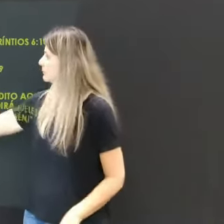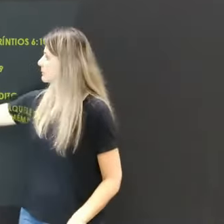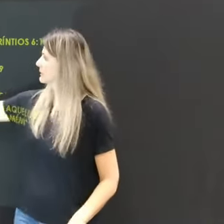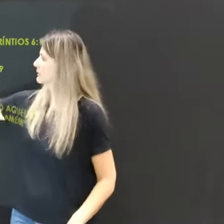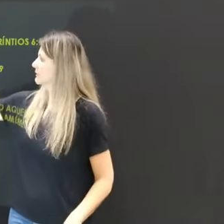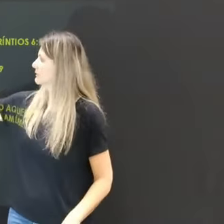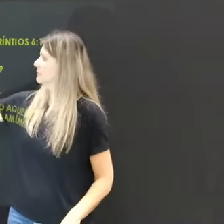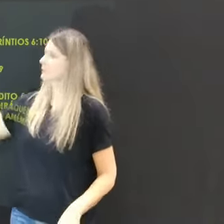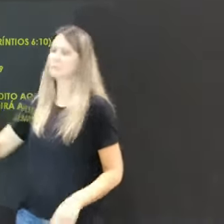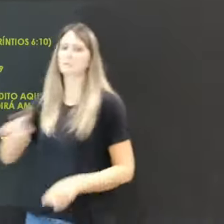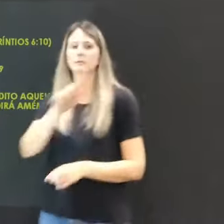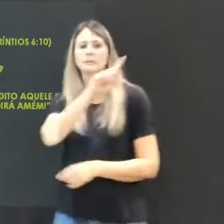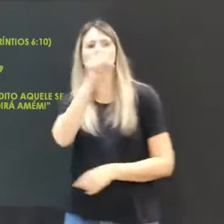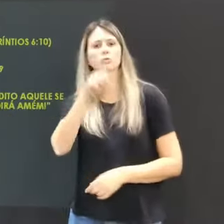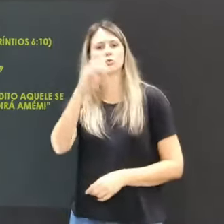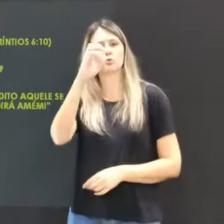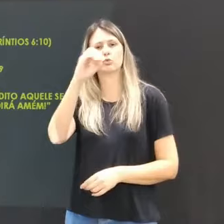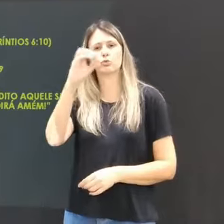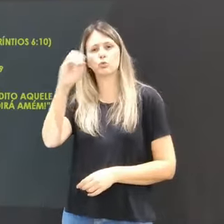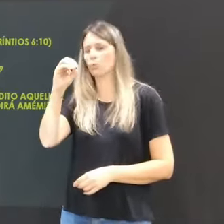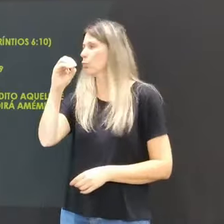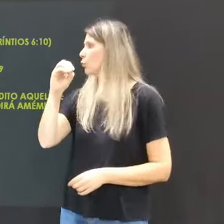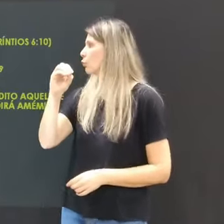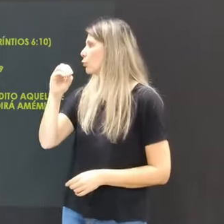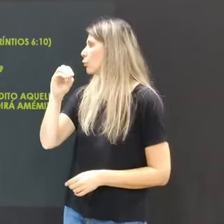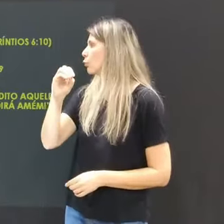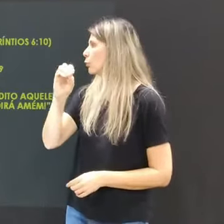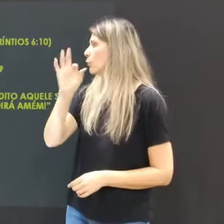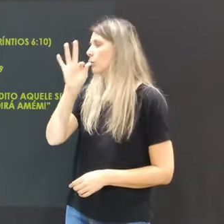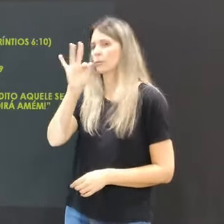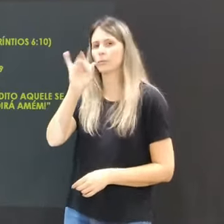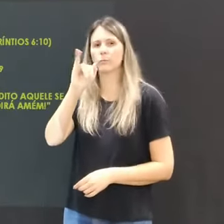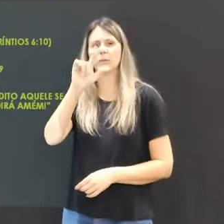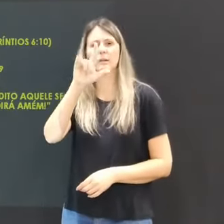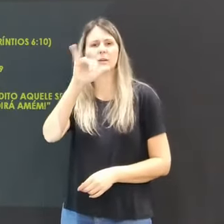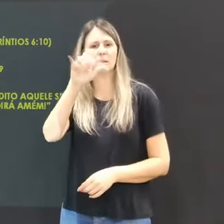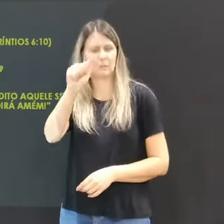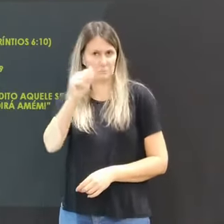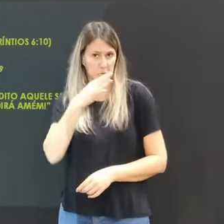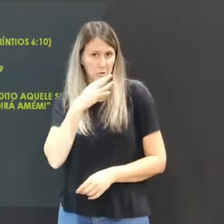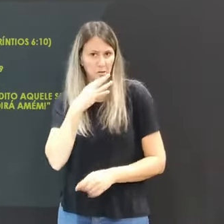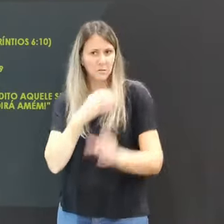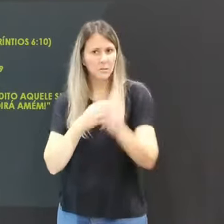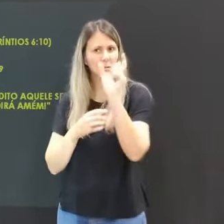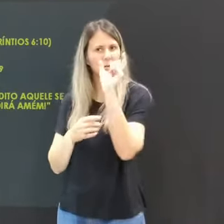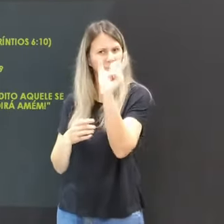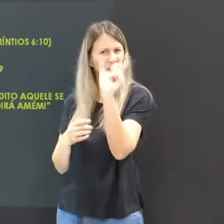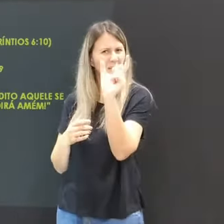ó. Zoofilia. Você conhece a palavra? Está na Bíblia. Você conhece a palavra?